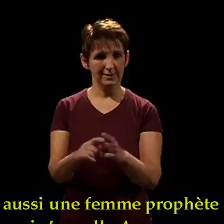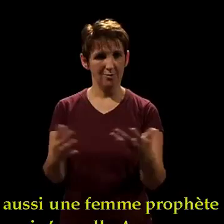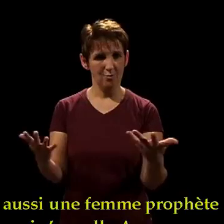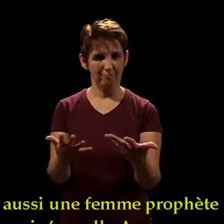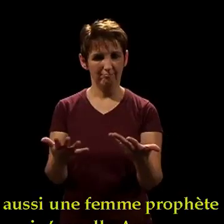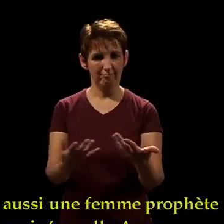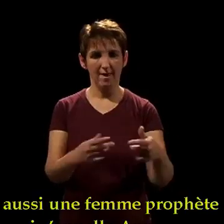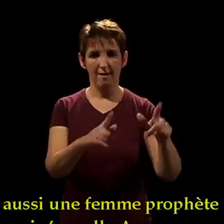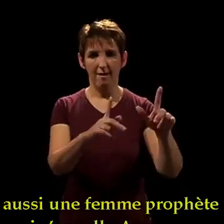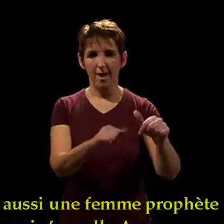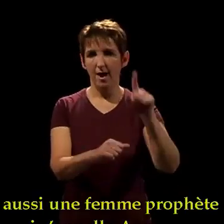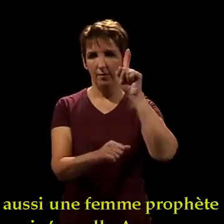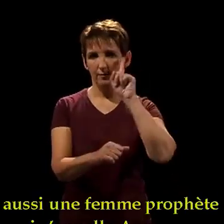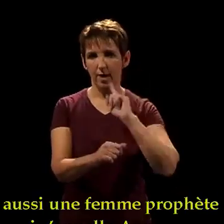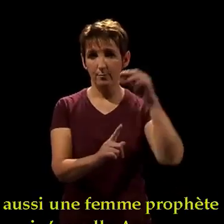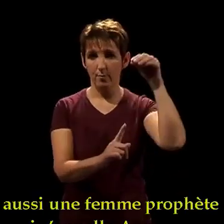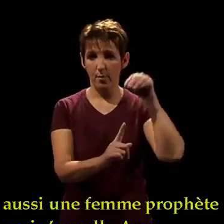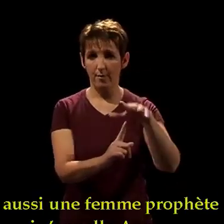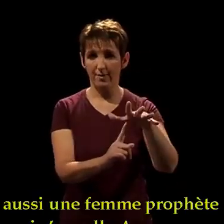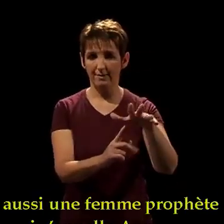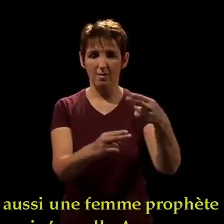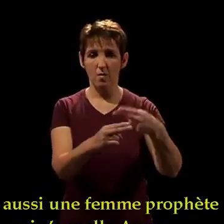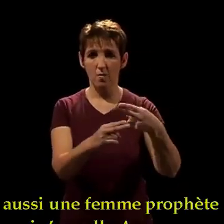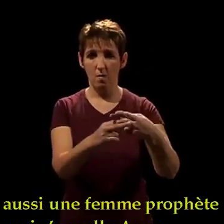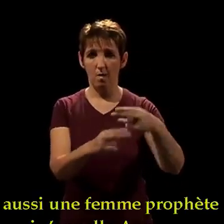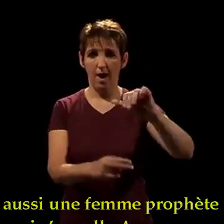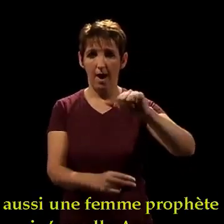Il y a aussi une femme prophète qui s'appelle Anne.